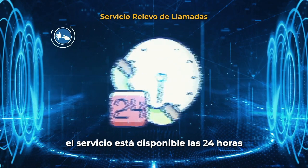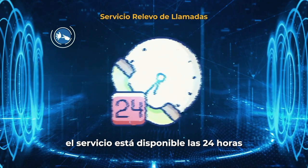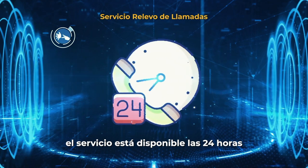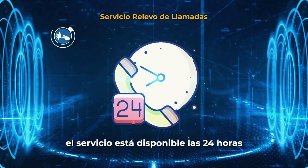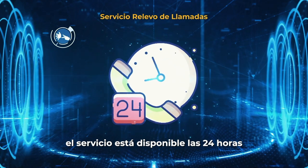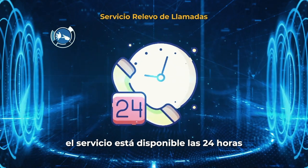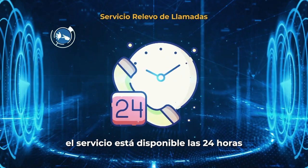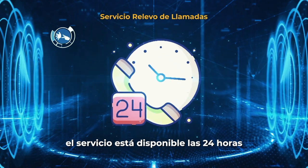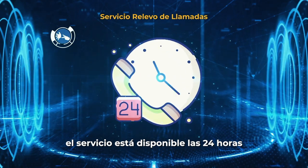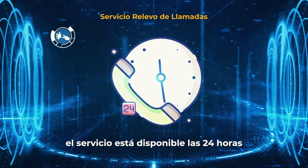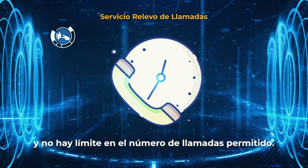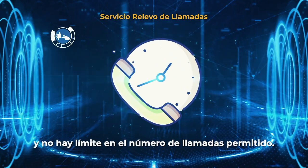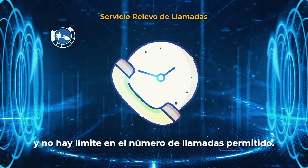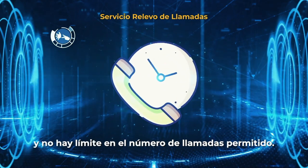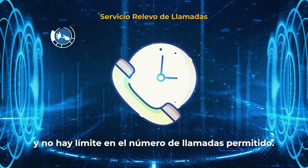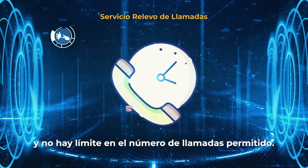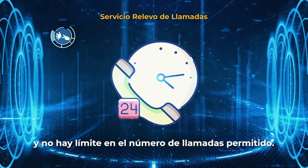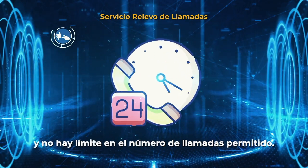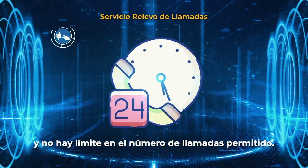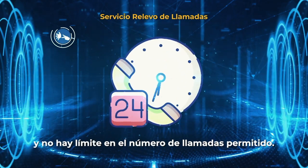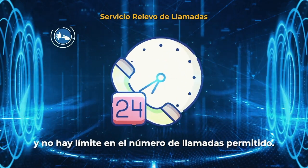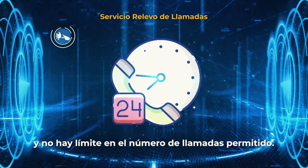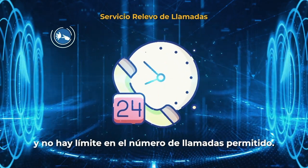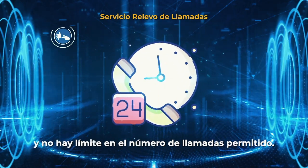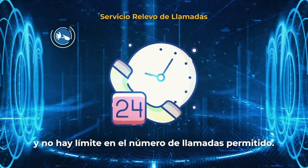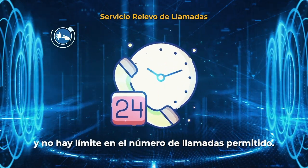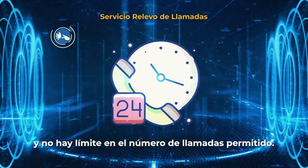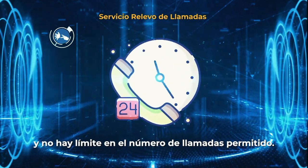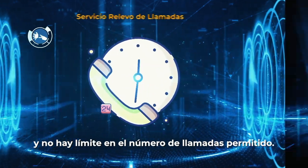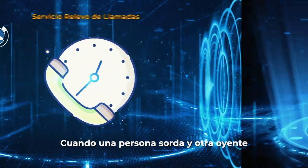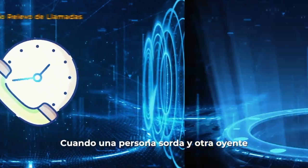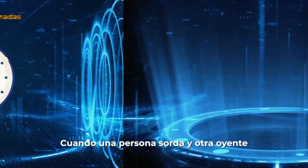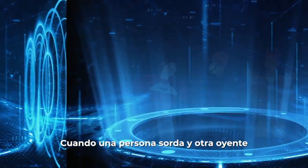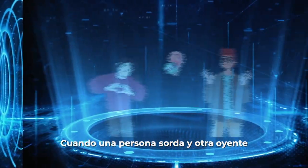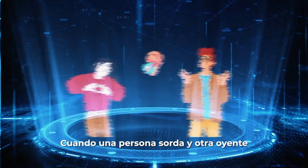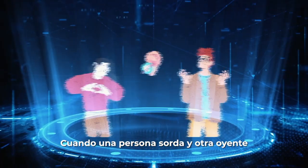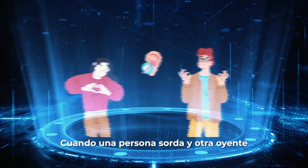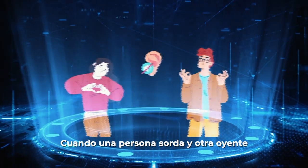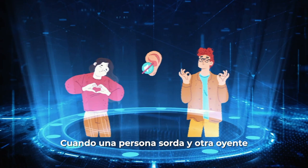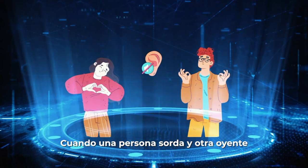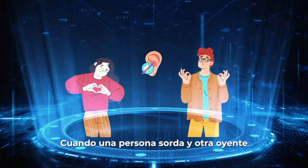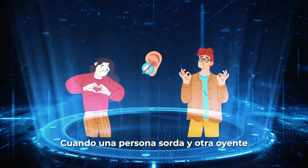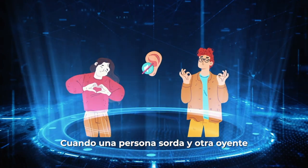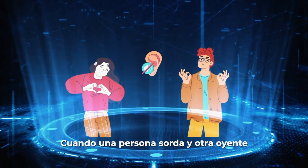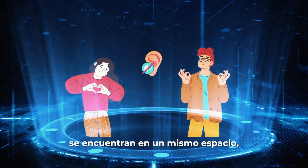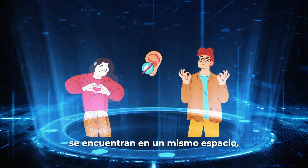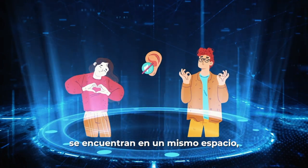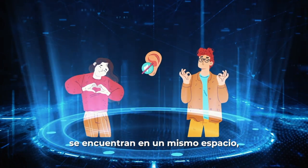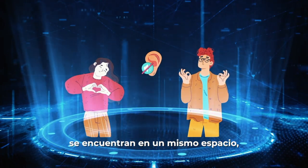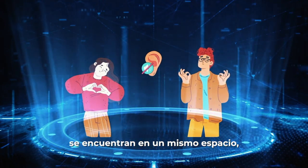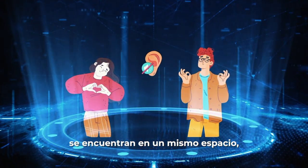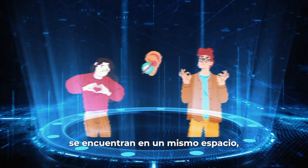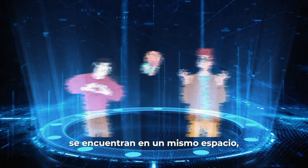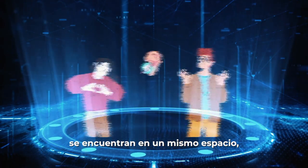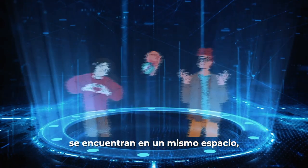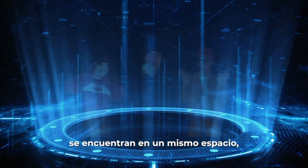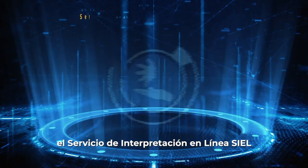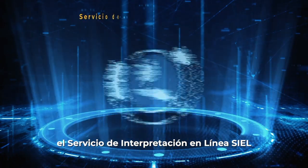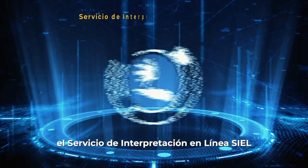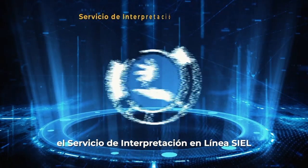las 24 horas y no hay límite en el número de llamadas permitido. Cuando una persona sorda y otra oyente se encuentran en el mismo espacio, el servicio